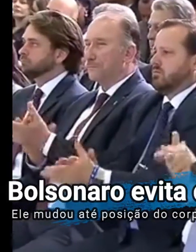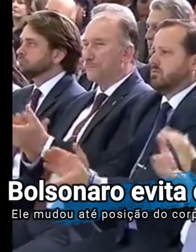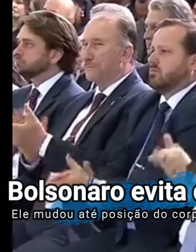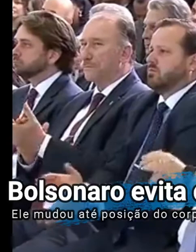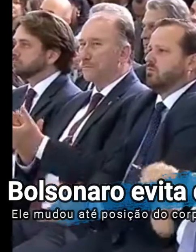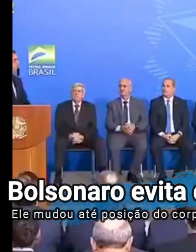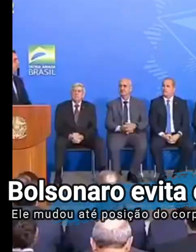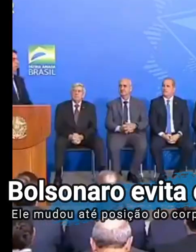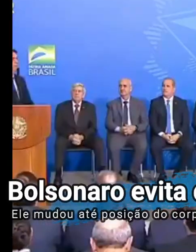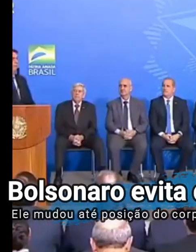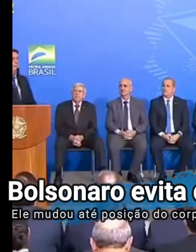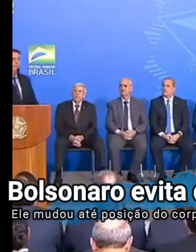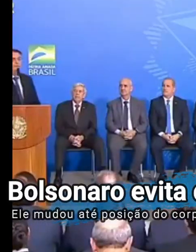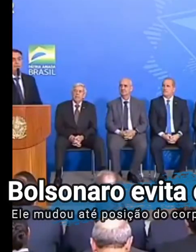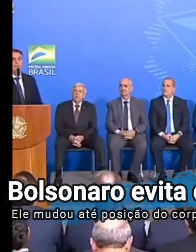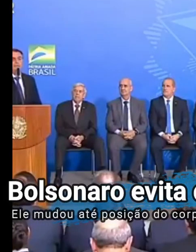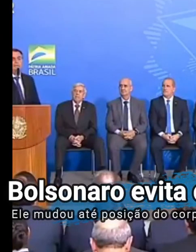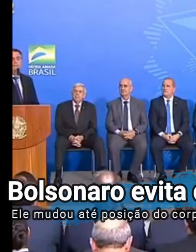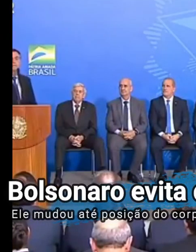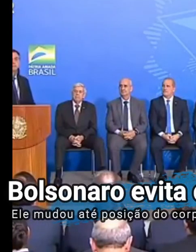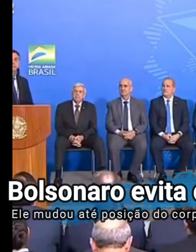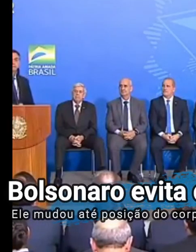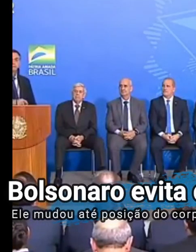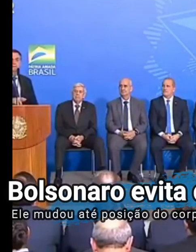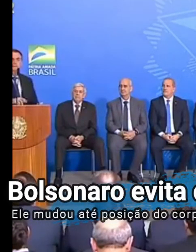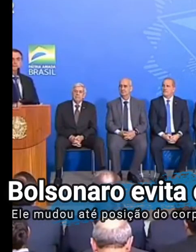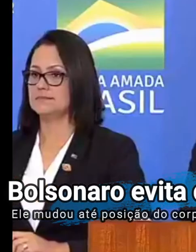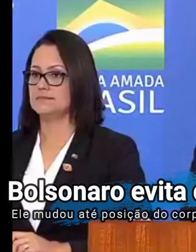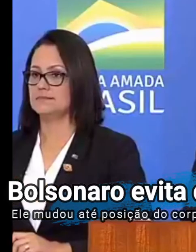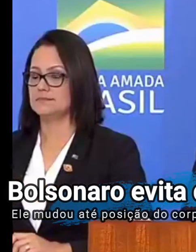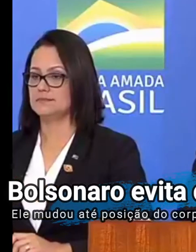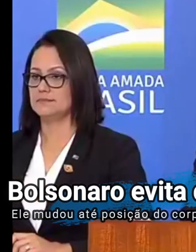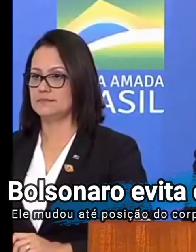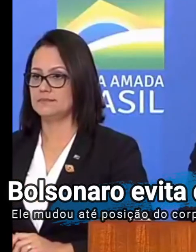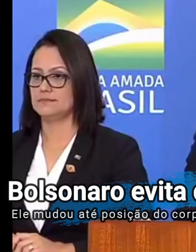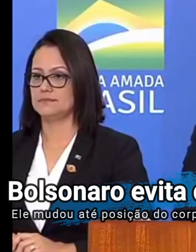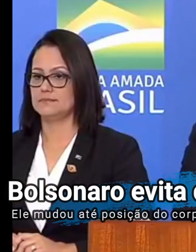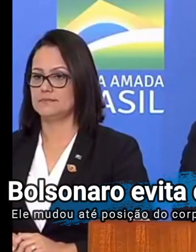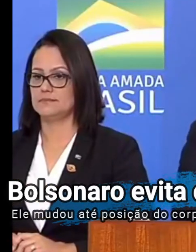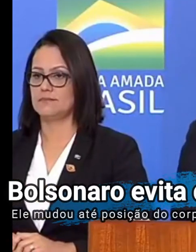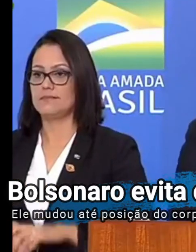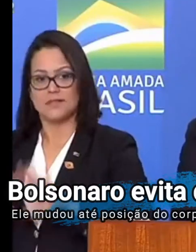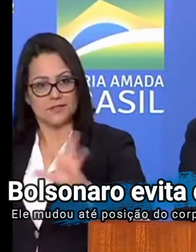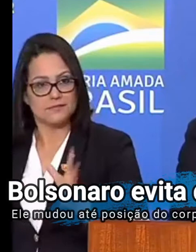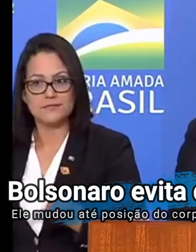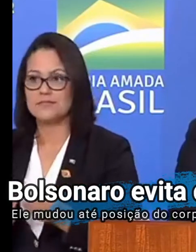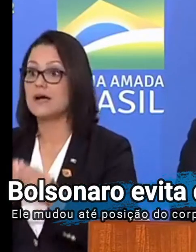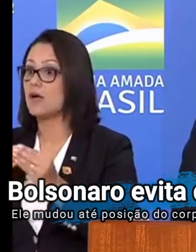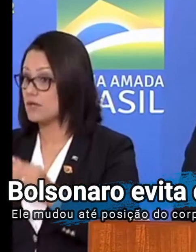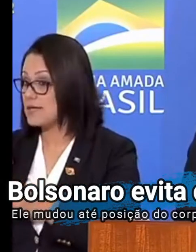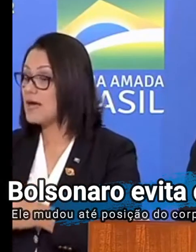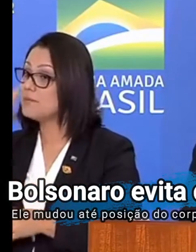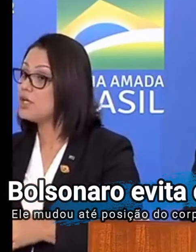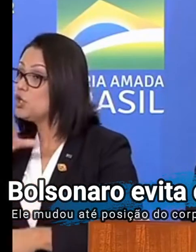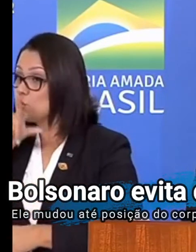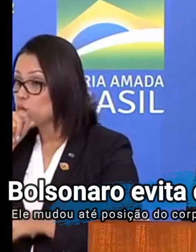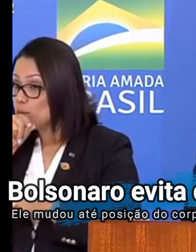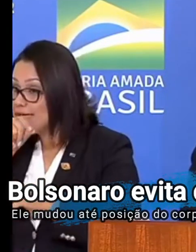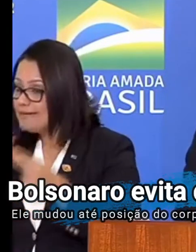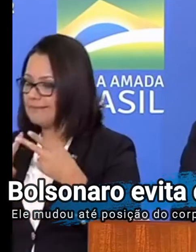a antena indo para o fechamento aqui não aproveitada hoje aí a comissão de